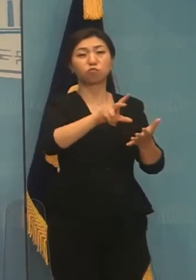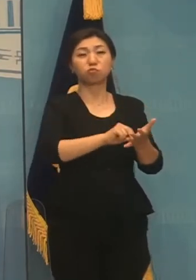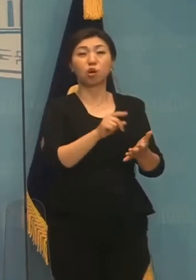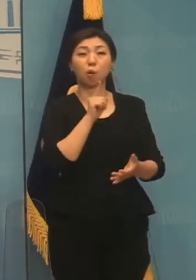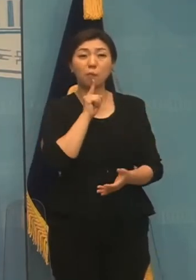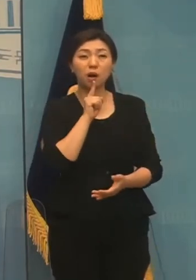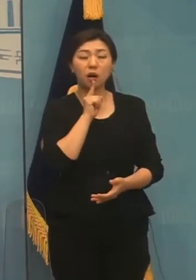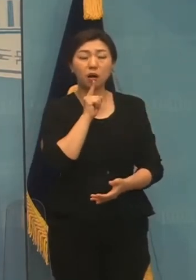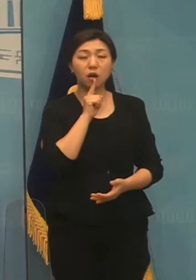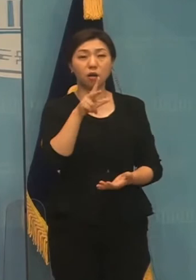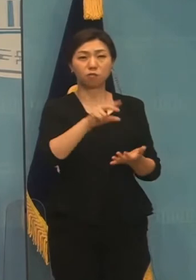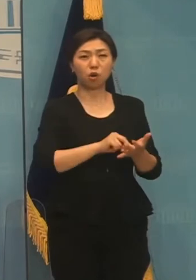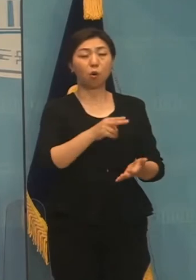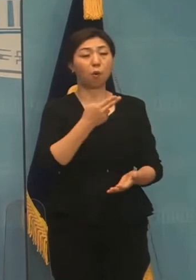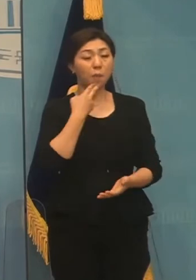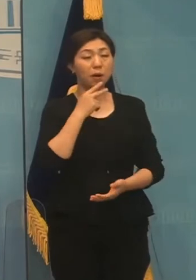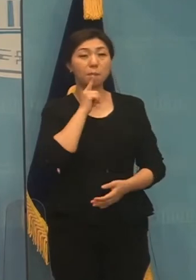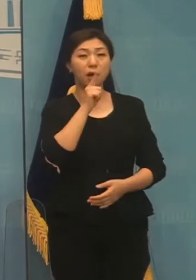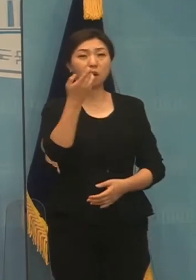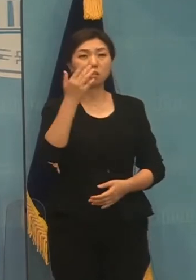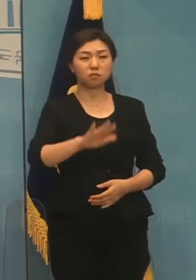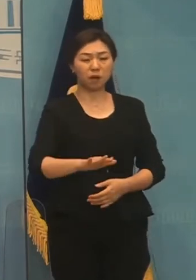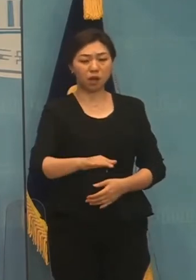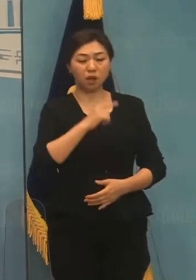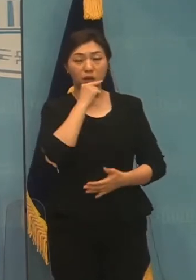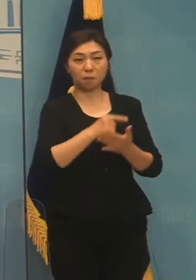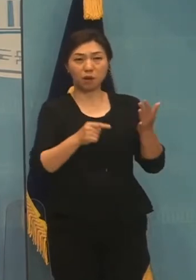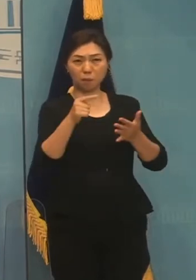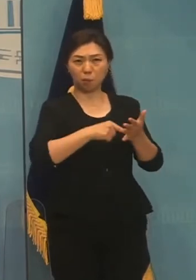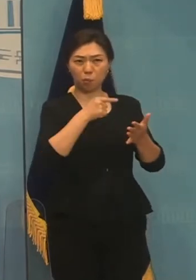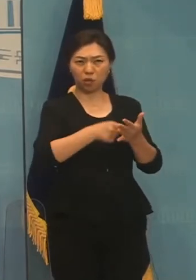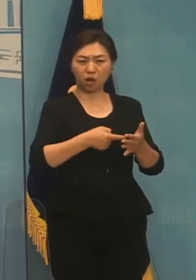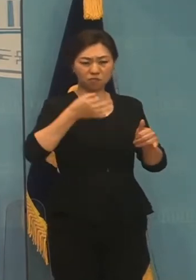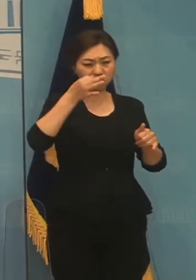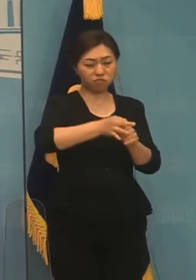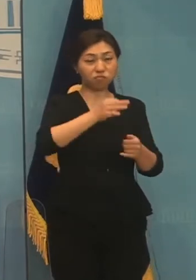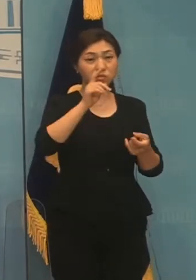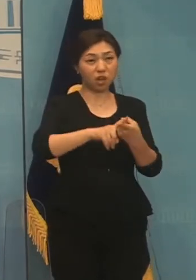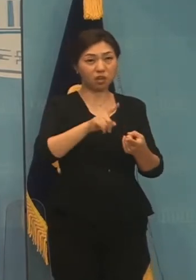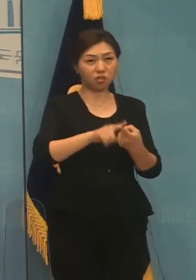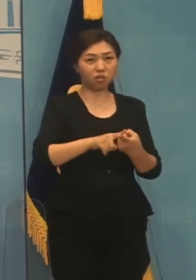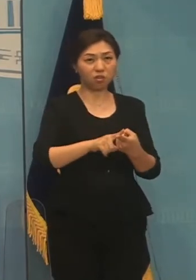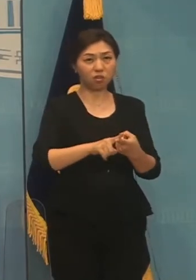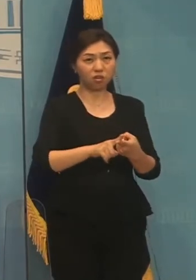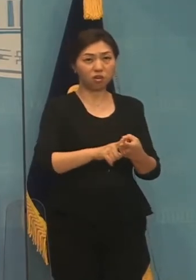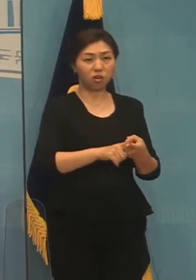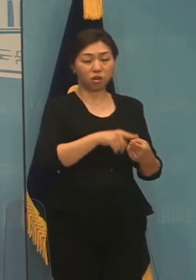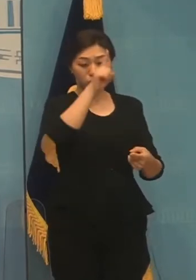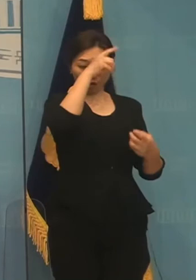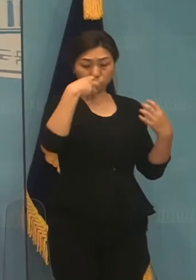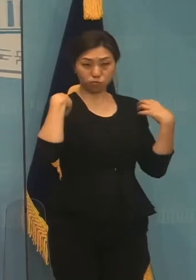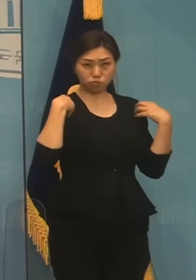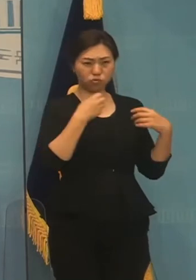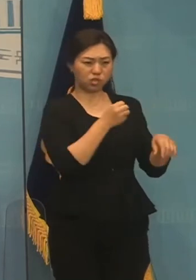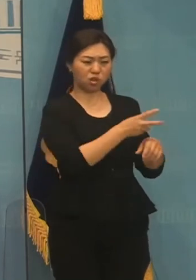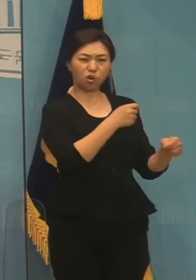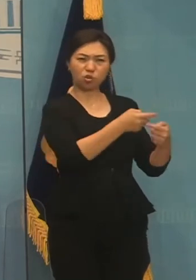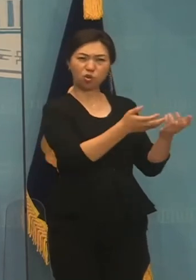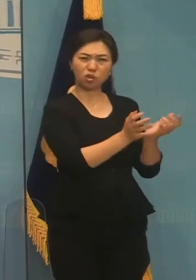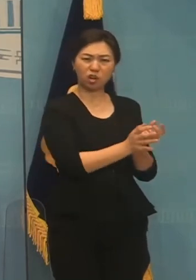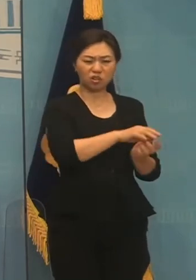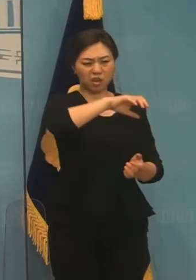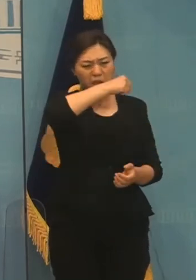유독 손실보상 이야기만 나오면 정부와 여당은 재정 타령을 하는 것은 이해하기 어렵습니다. 돈